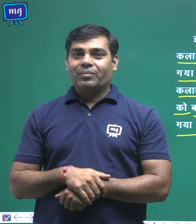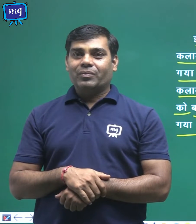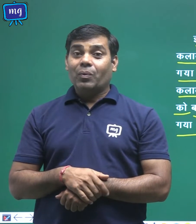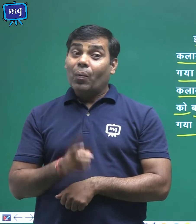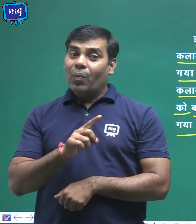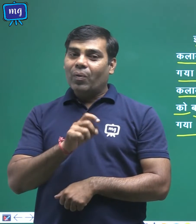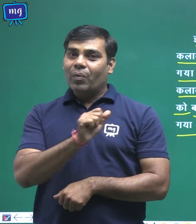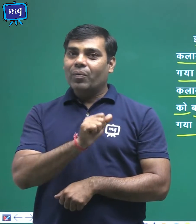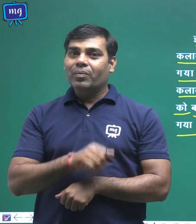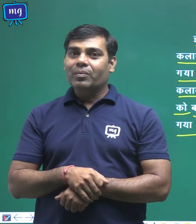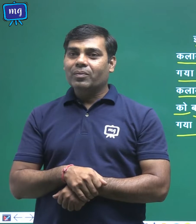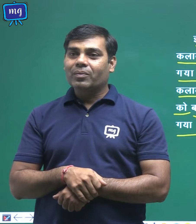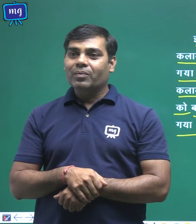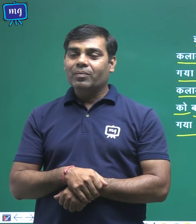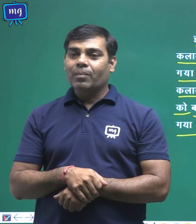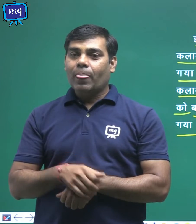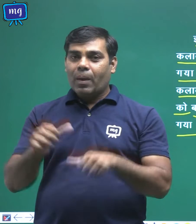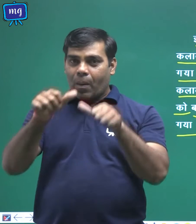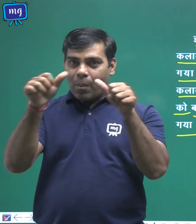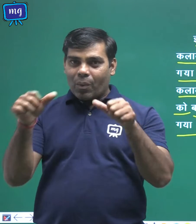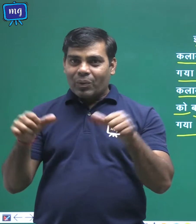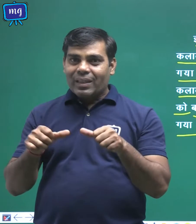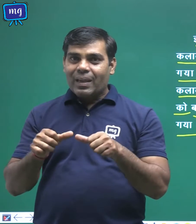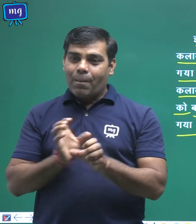वो मूर्ति बनाने वाला ही